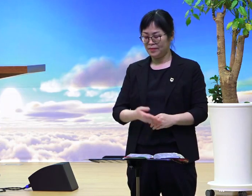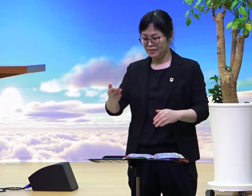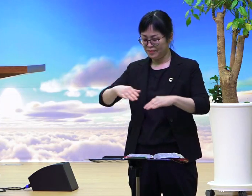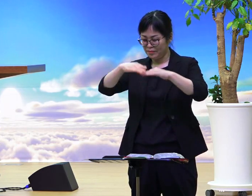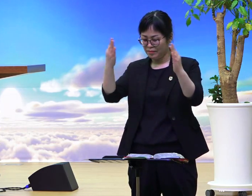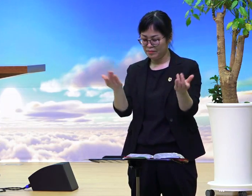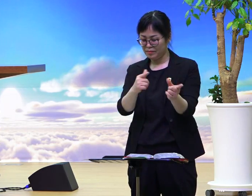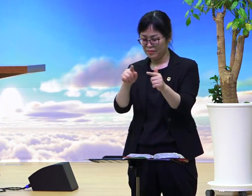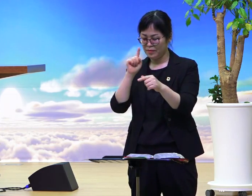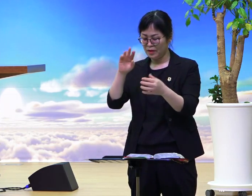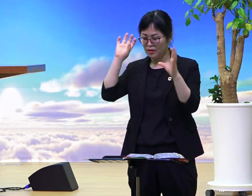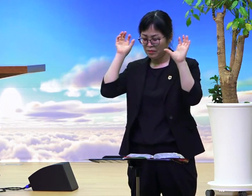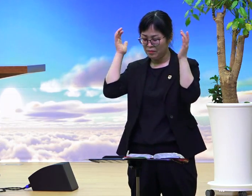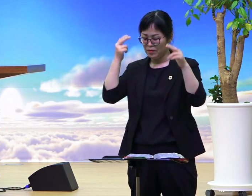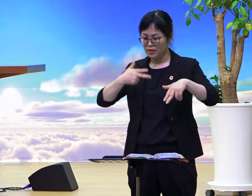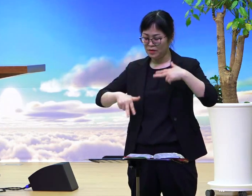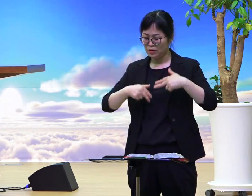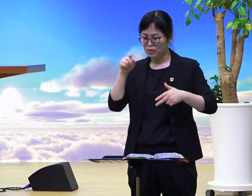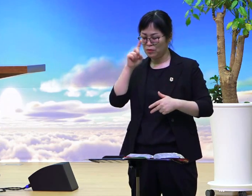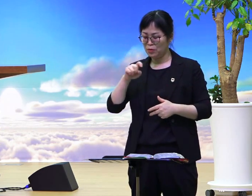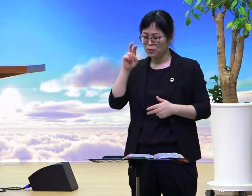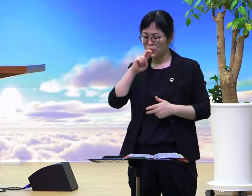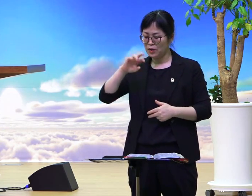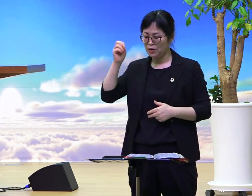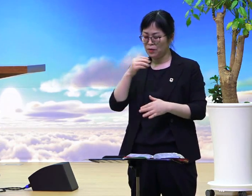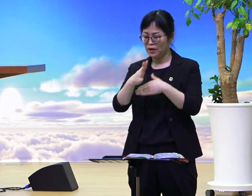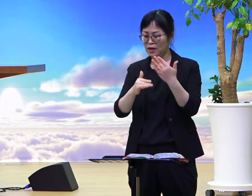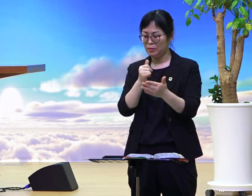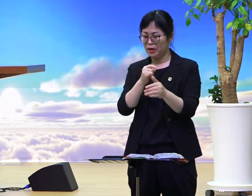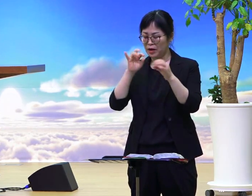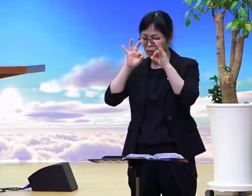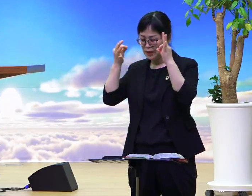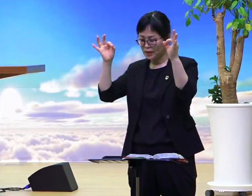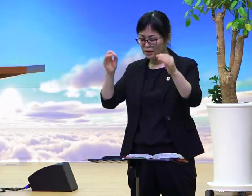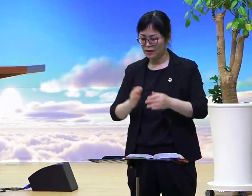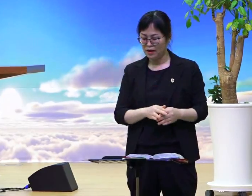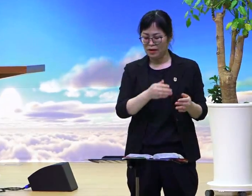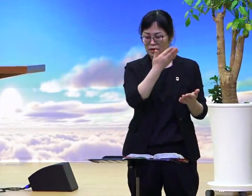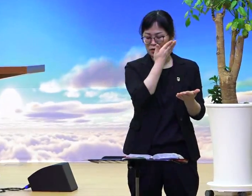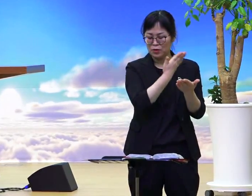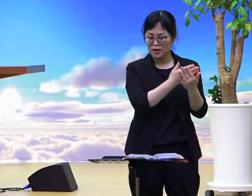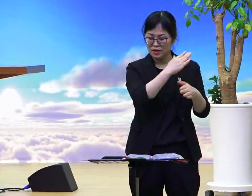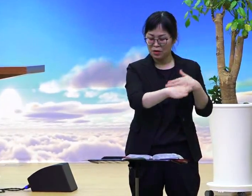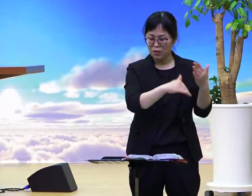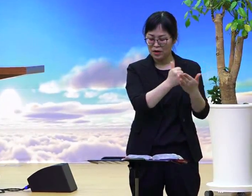너희 만민들아 손바닥을 치고 즐거운 소리로 하나님께 외칠지어다.